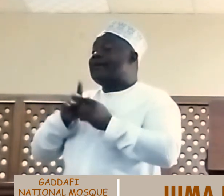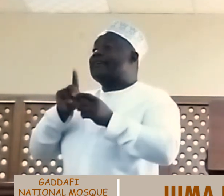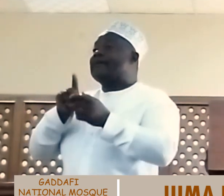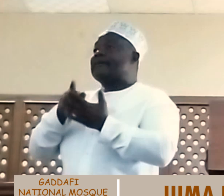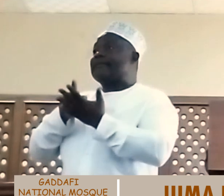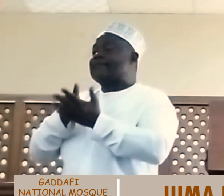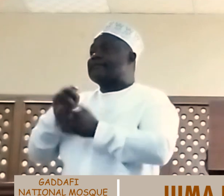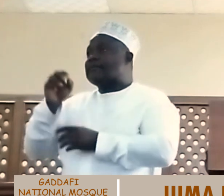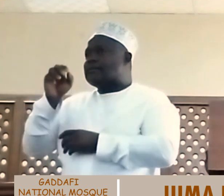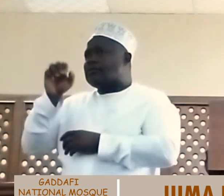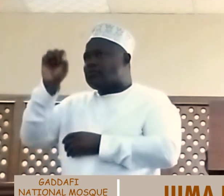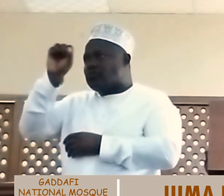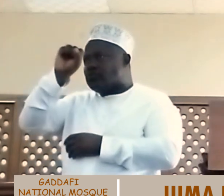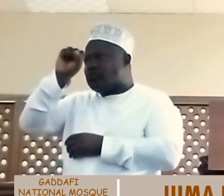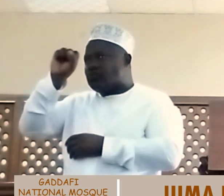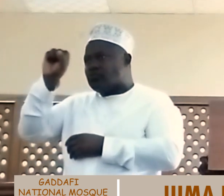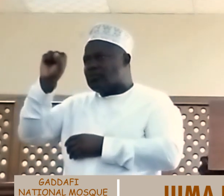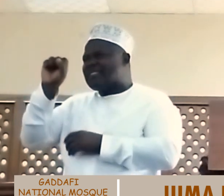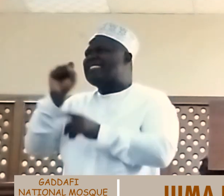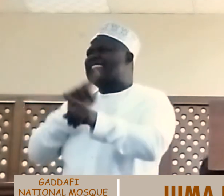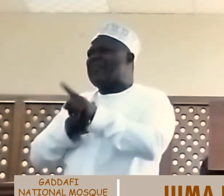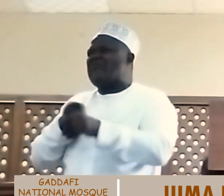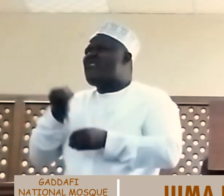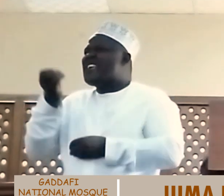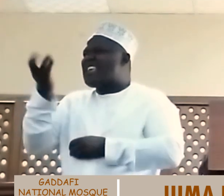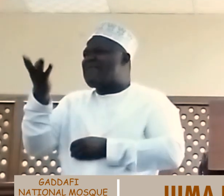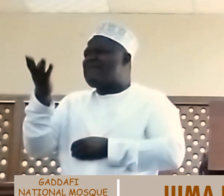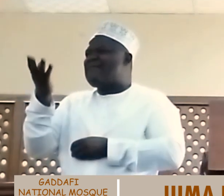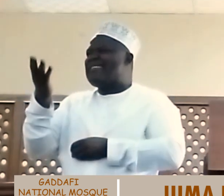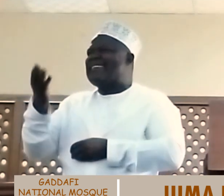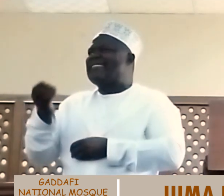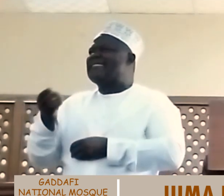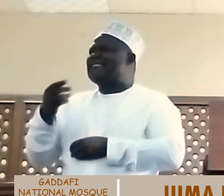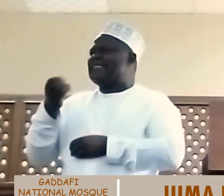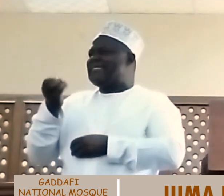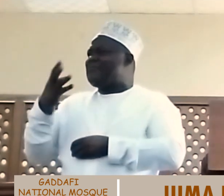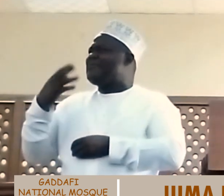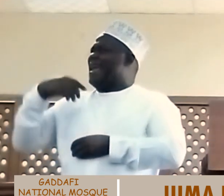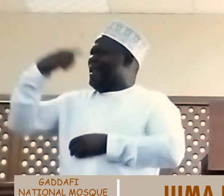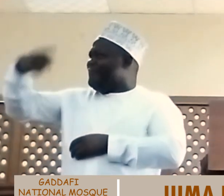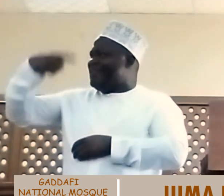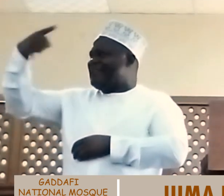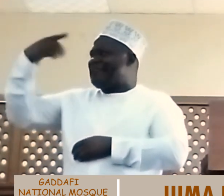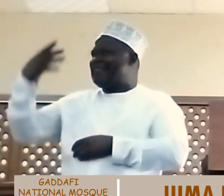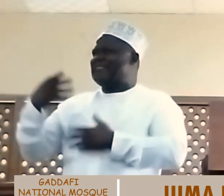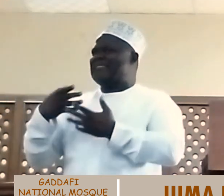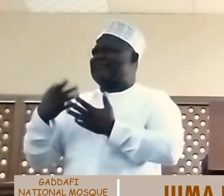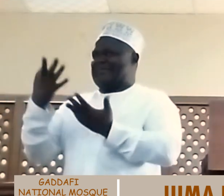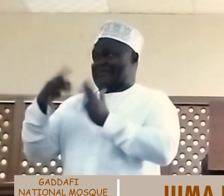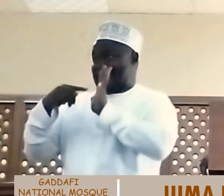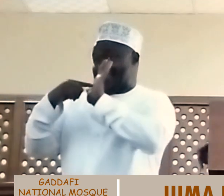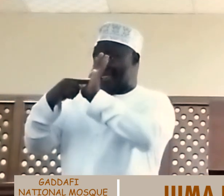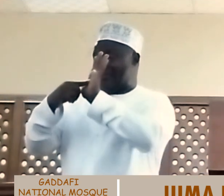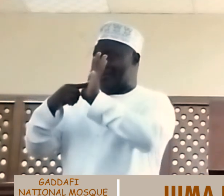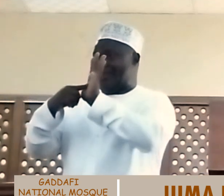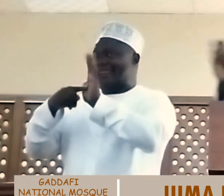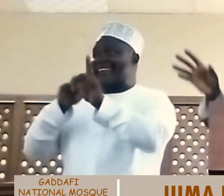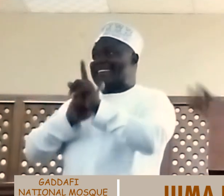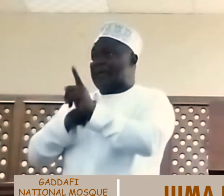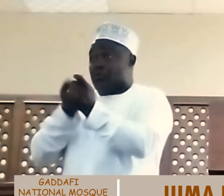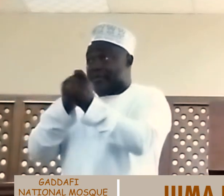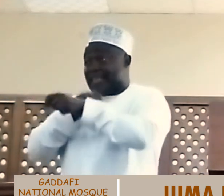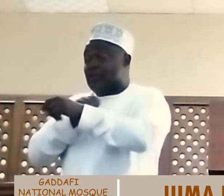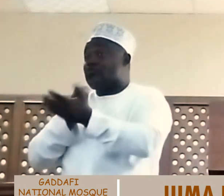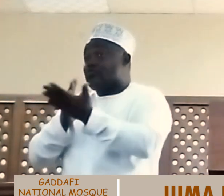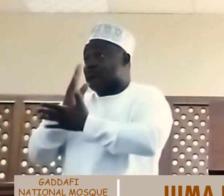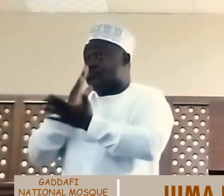jariya, mu saddaaka gye yakola nga yalubeerera. Boogera aboogezi mu kuvunula okw'oluganda